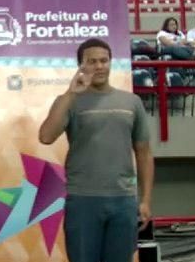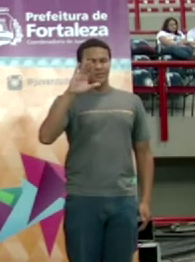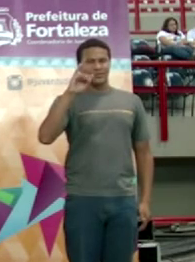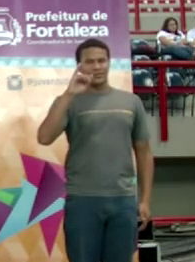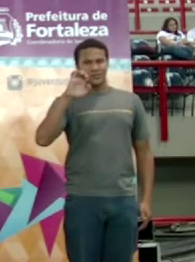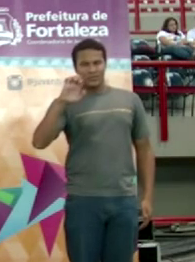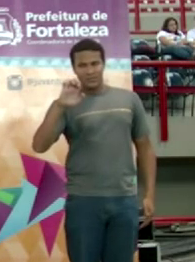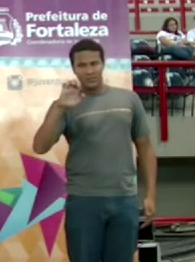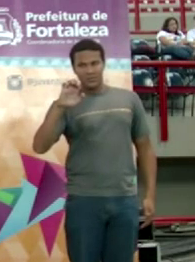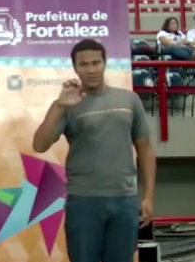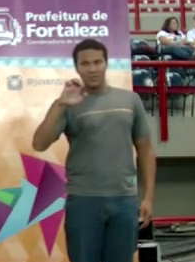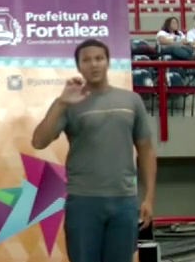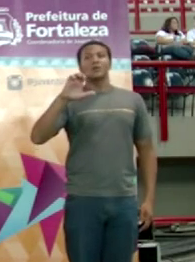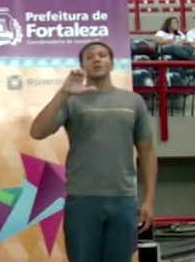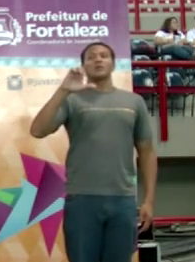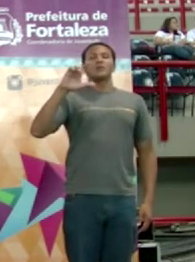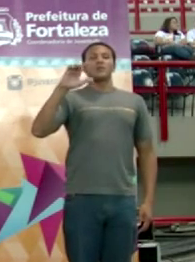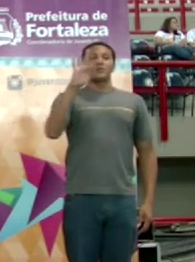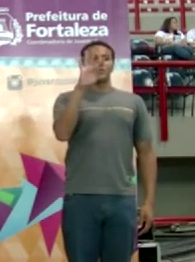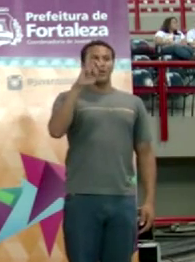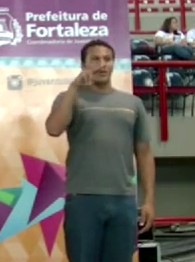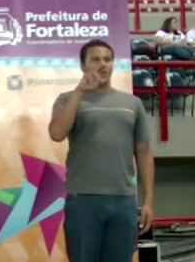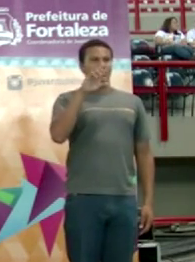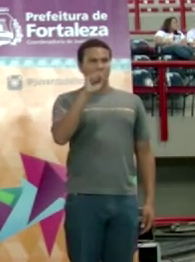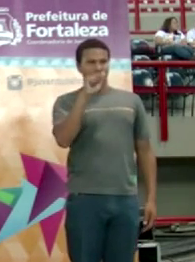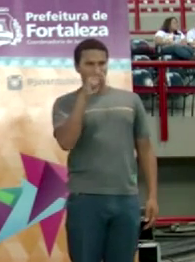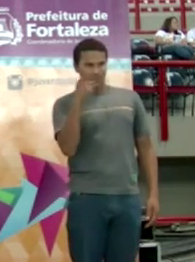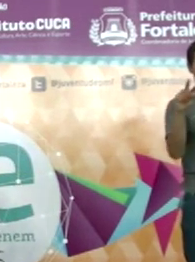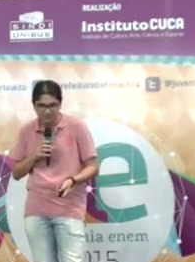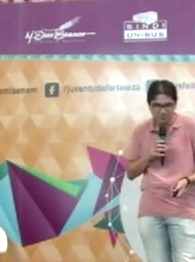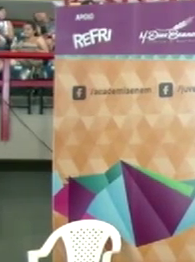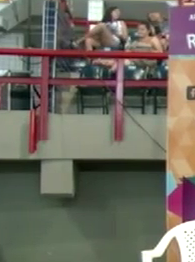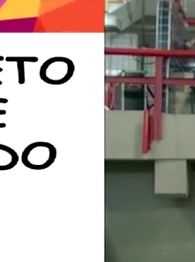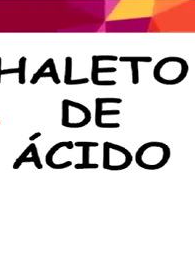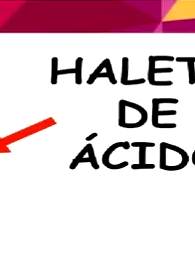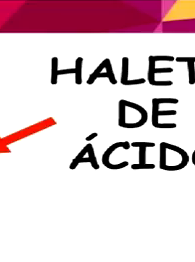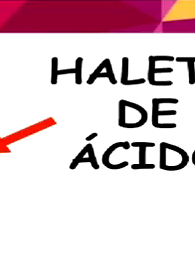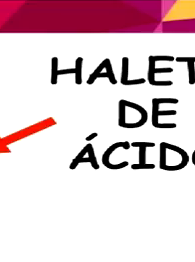gosta de ver, tem curiosidade, vai lá no YouTube, dá para ver também, certo?